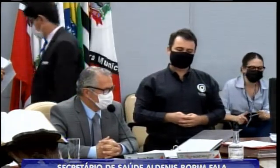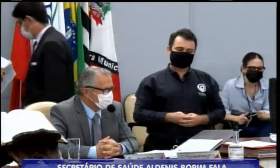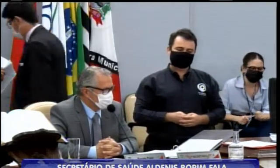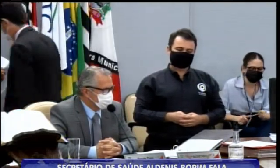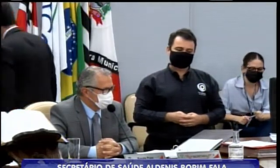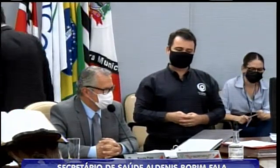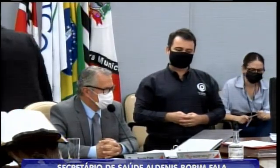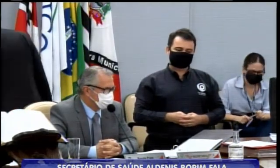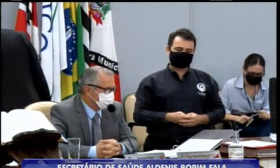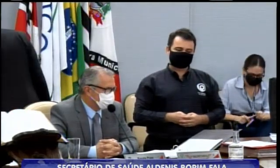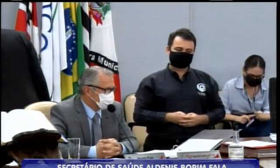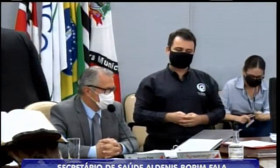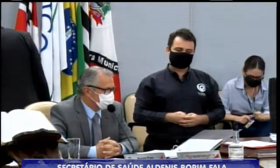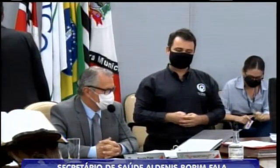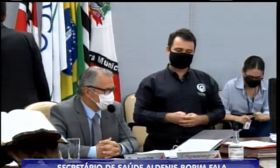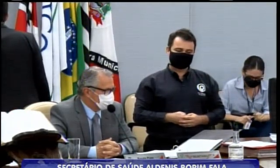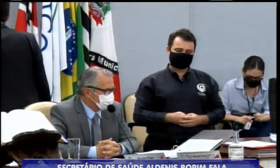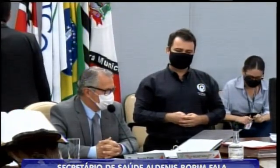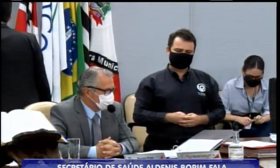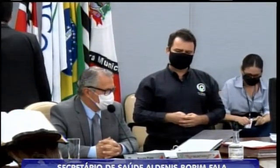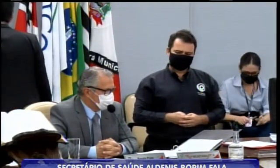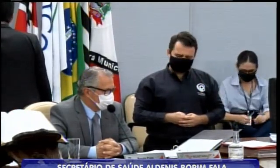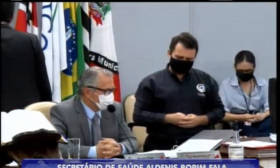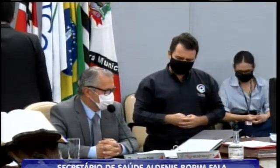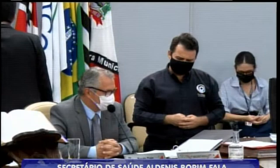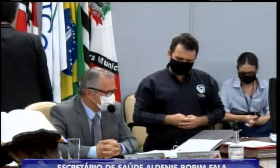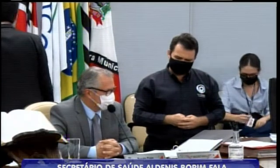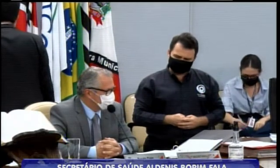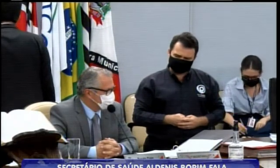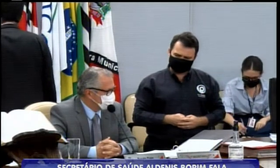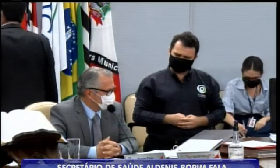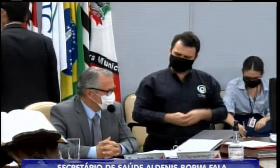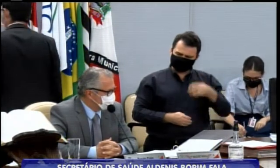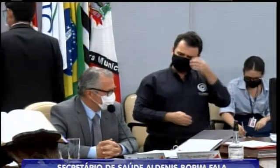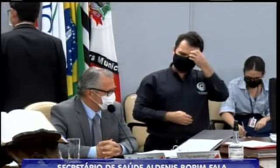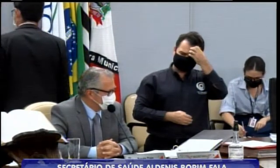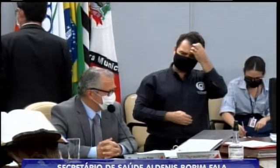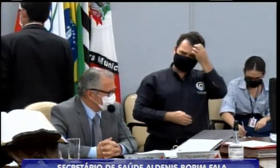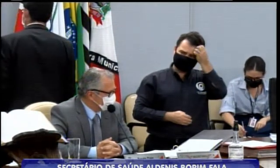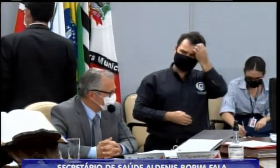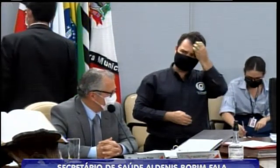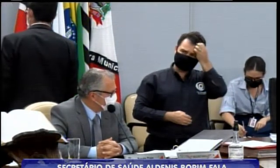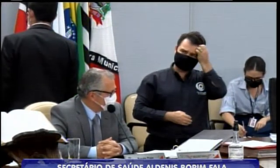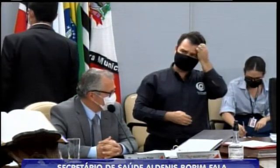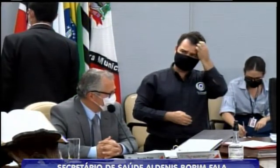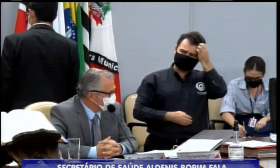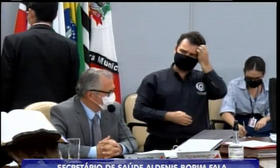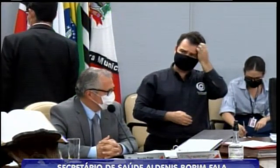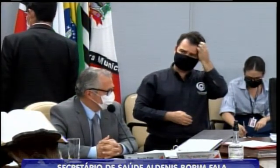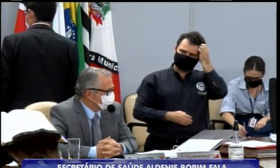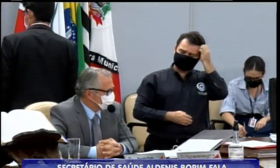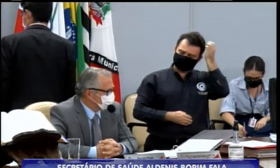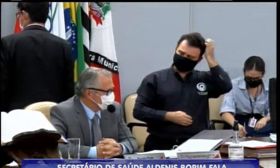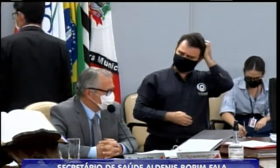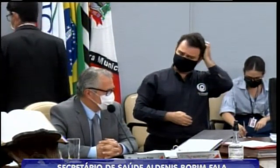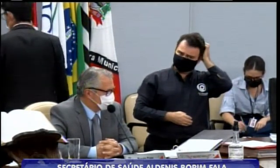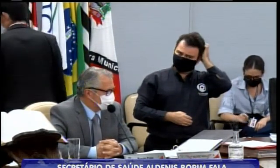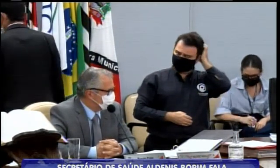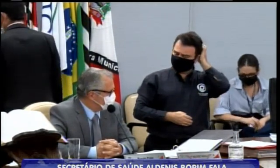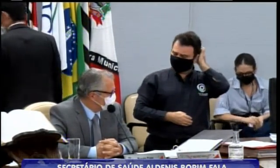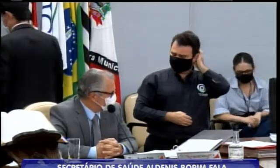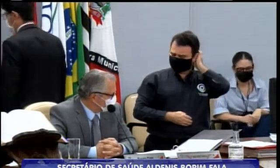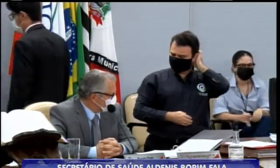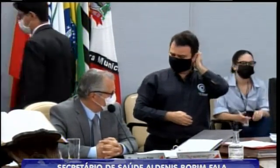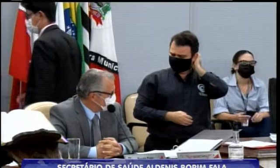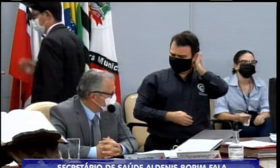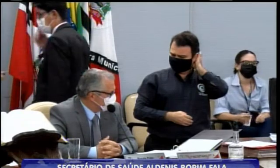exemplo, elas têm, obviamente, atendido, e a Secretaria de Saúde é uma secretaria técnica, o doutor Aldenes é um homem que sempre